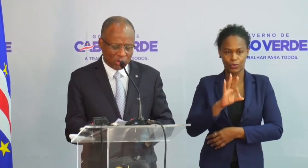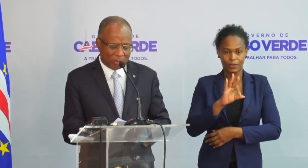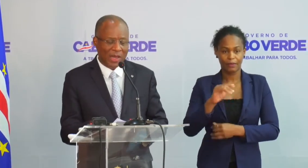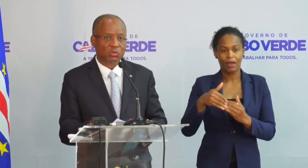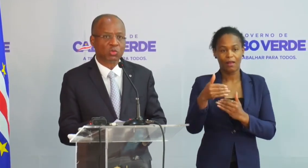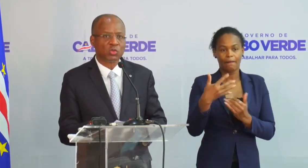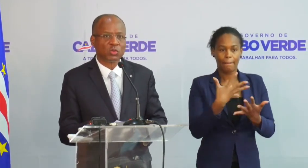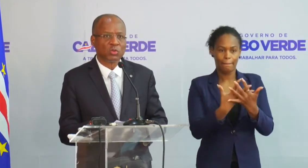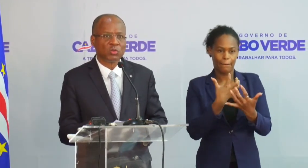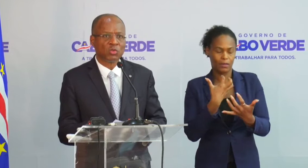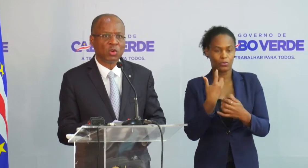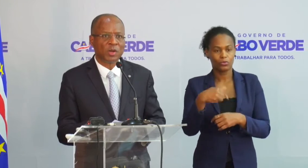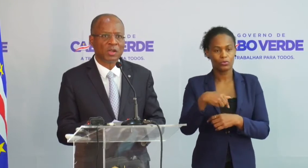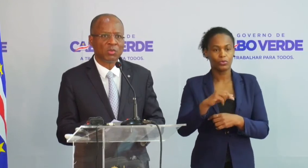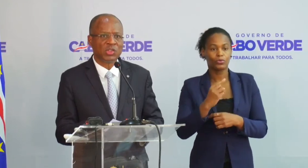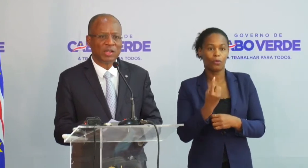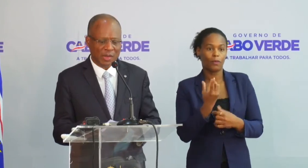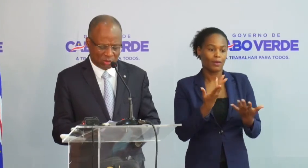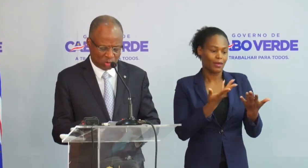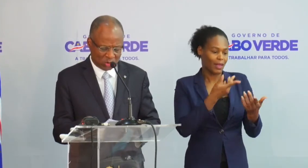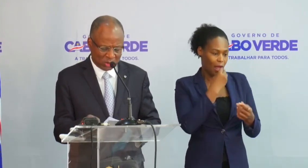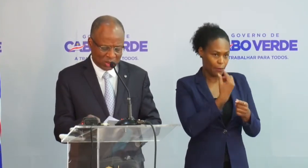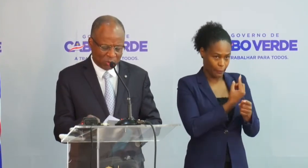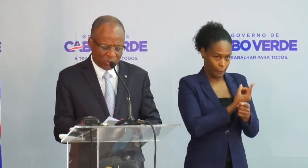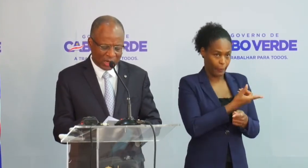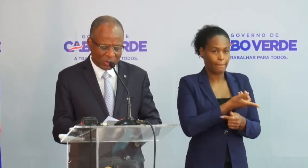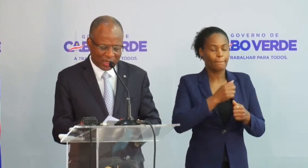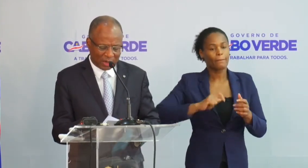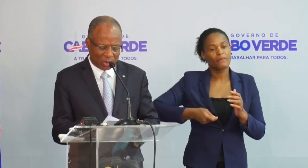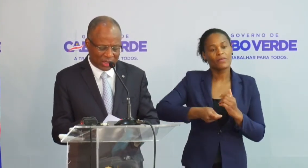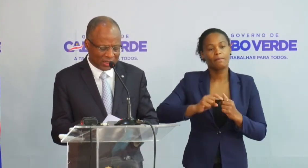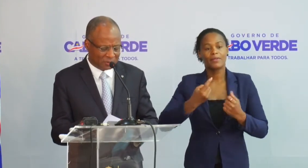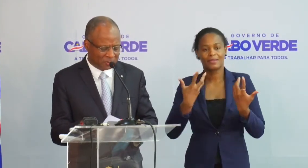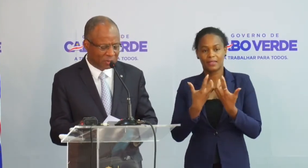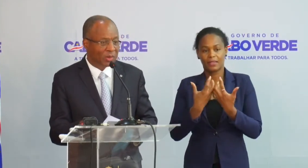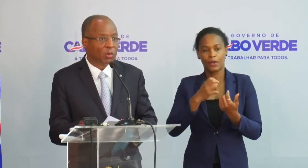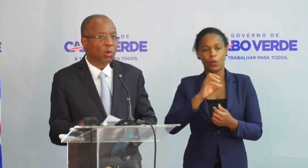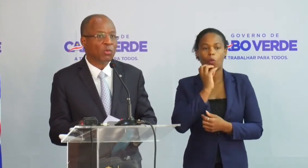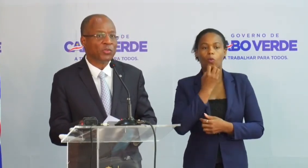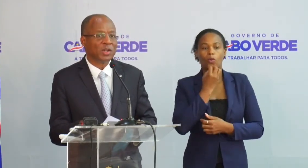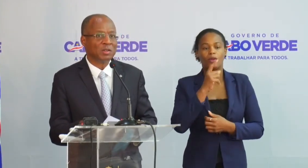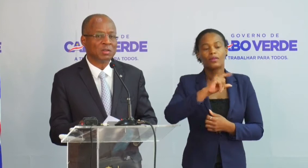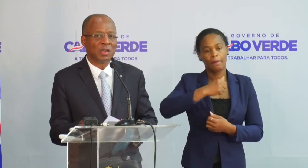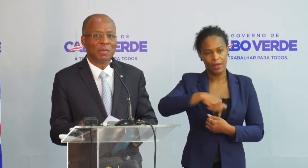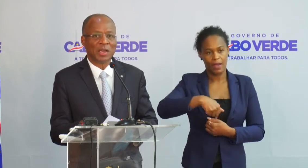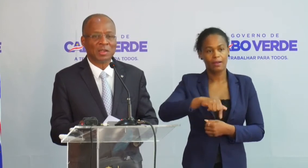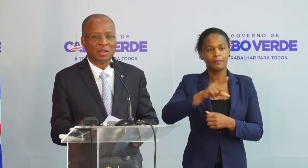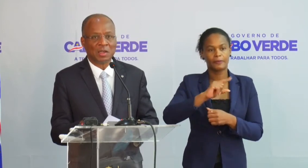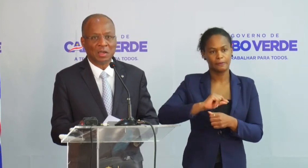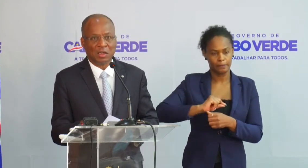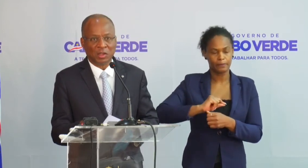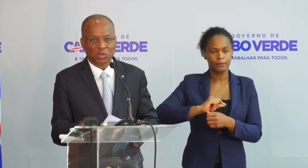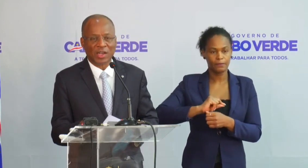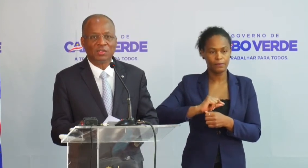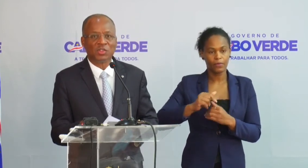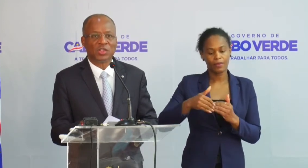além dos impactos sobre os alimentos provocados pela guerra na Ucrânia, houve também,